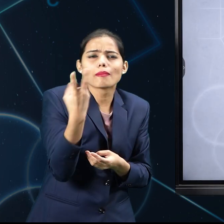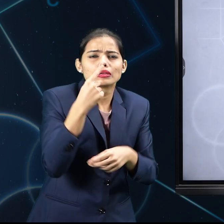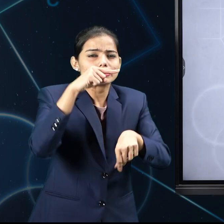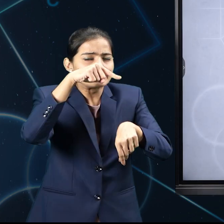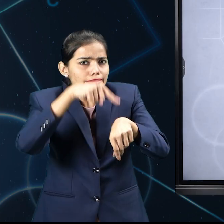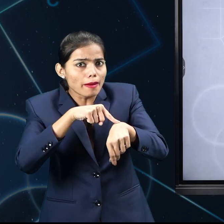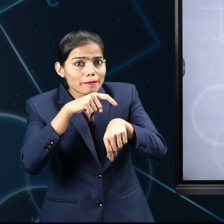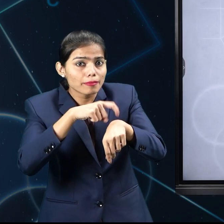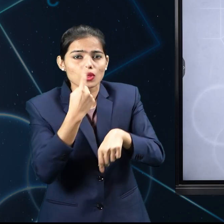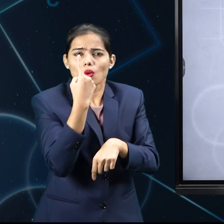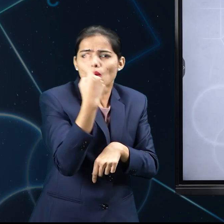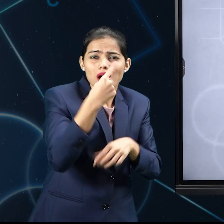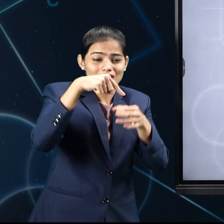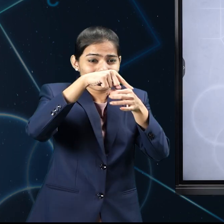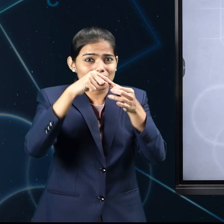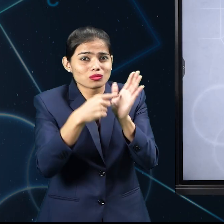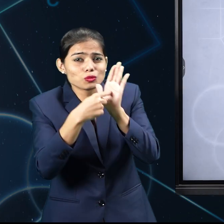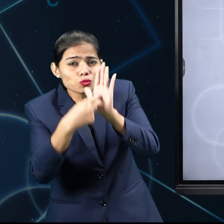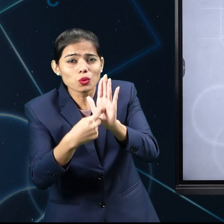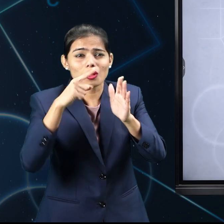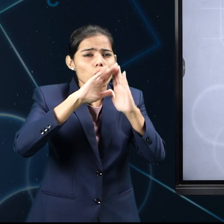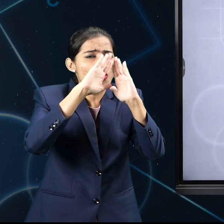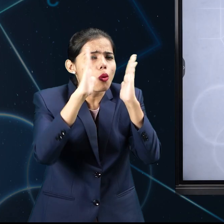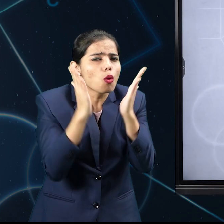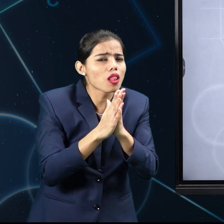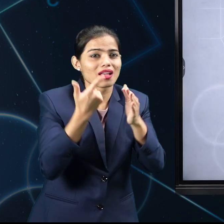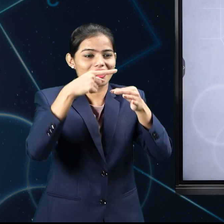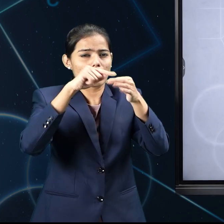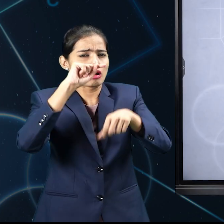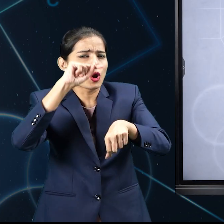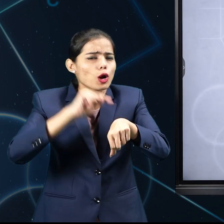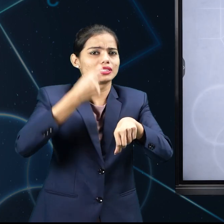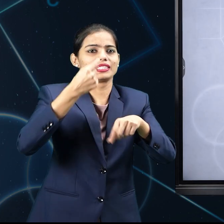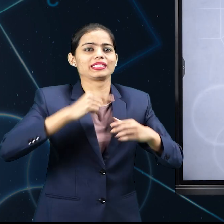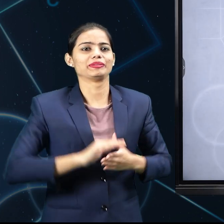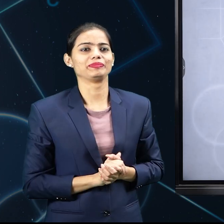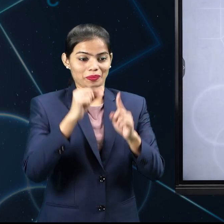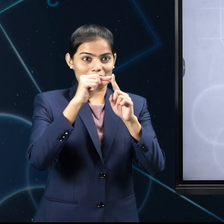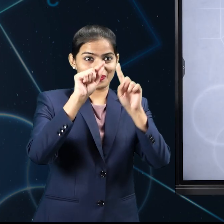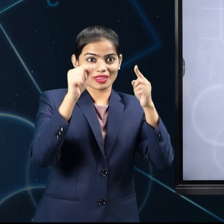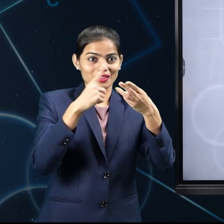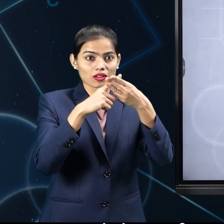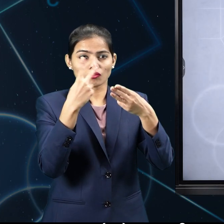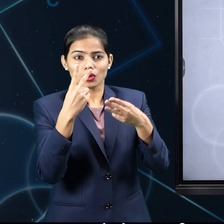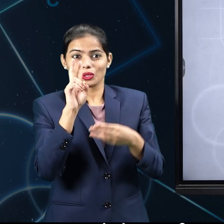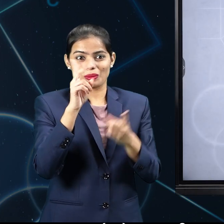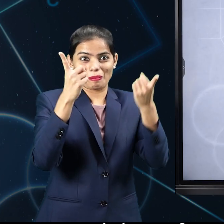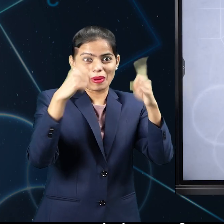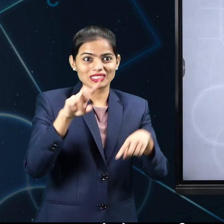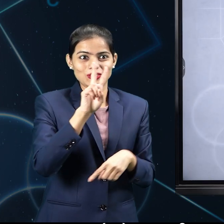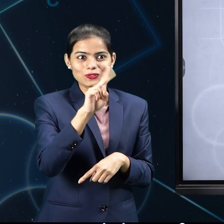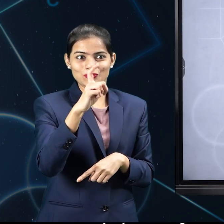त्यामुळे 270 भागिले 500 जर आपण केलं तर आपल्याला उत्तर मिळेल 0.54.